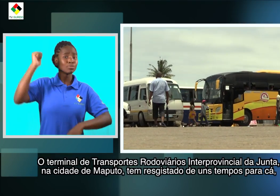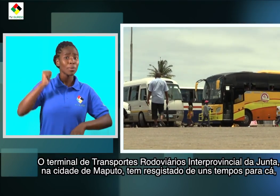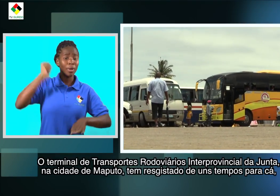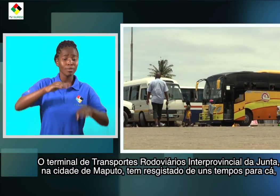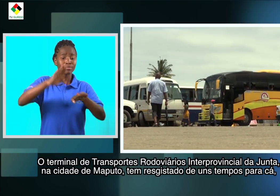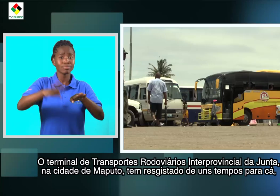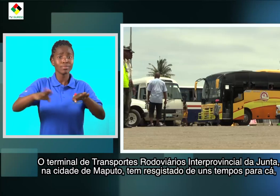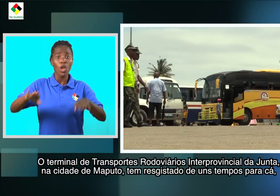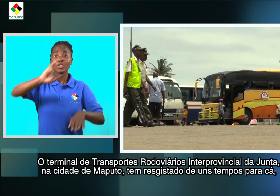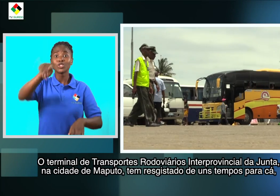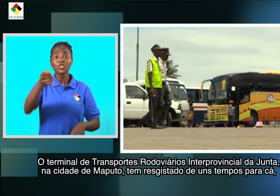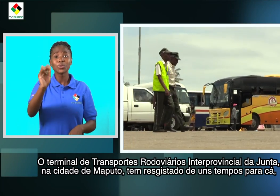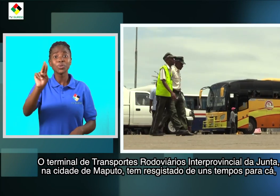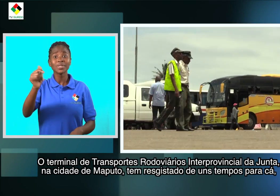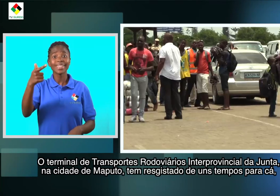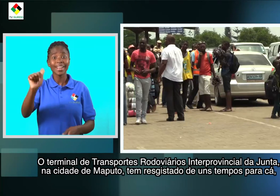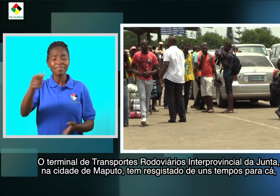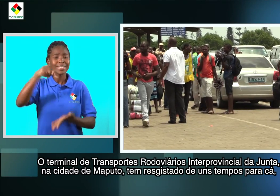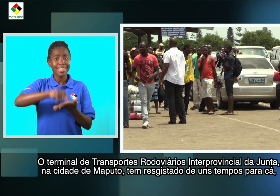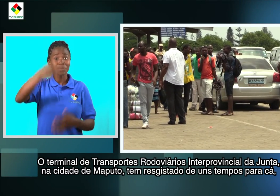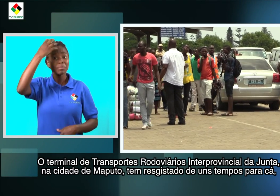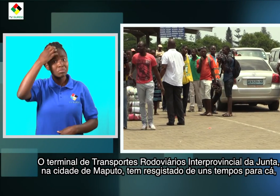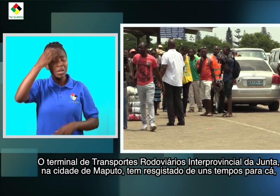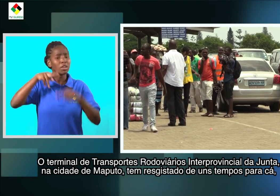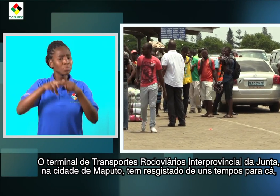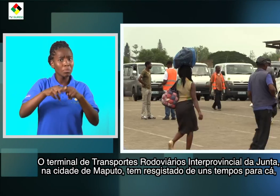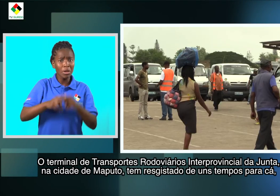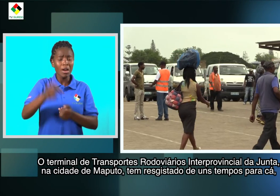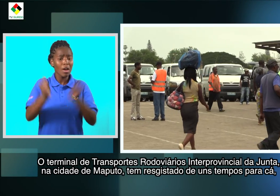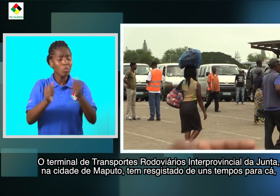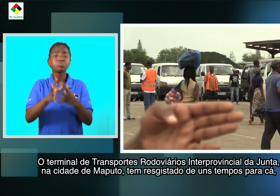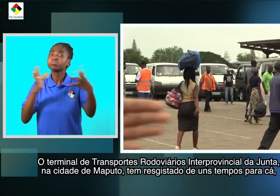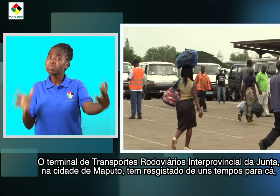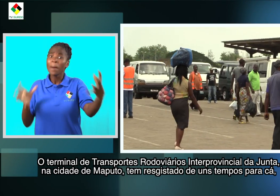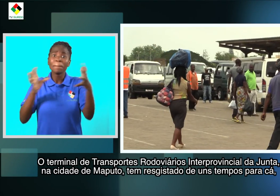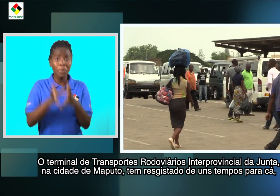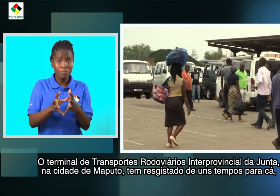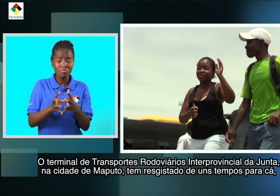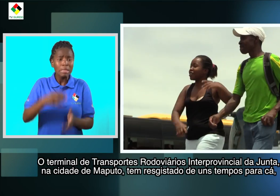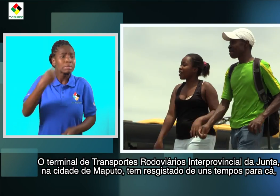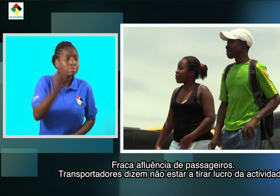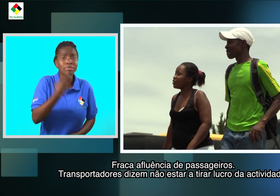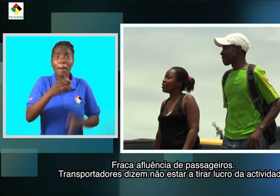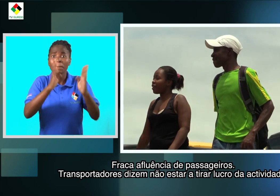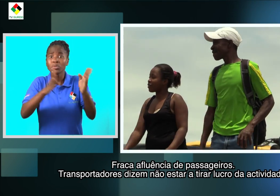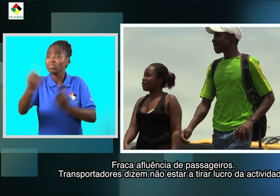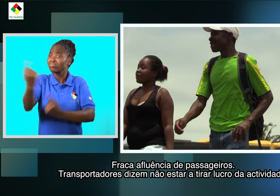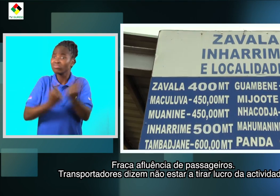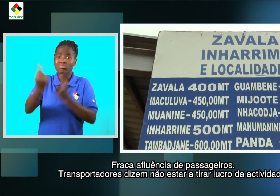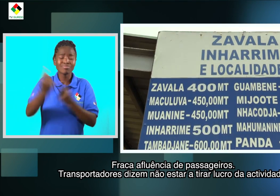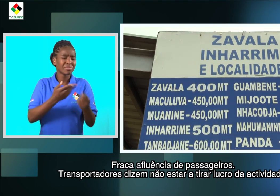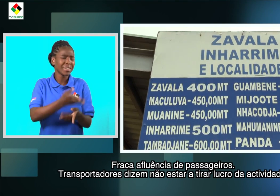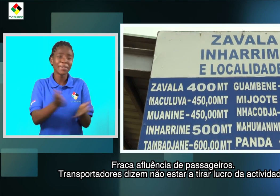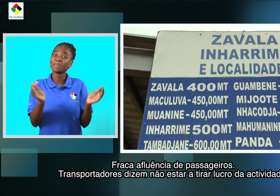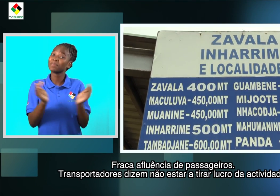O Terminal de Transportes Rodoviários Interprovincial da Junta, na cidade de Maputo, tem registrado de uns tempos para cá pouca